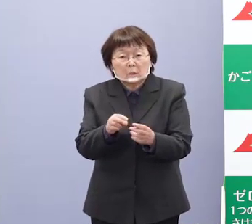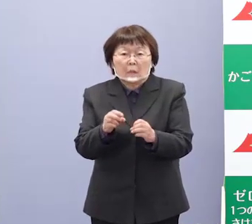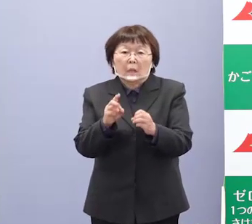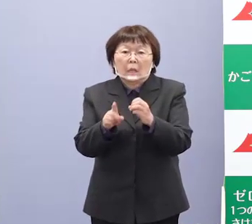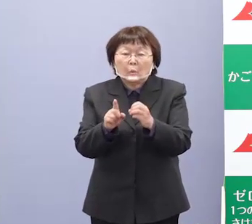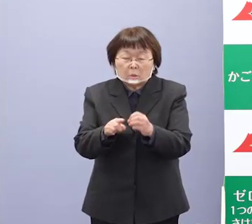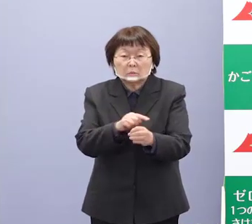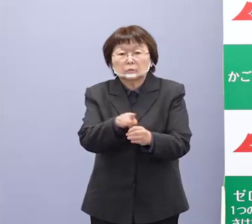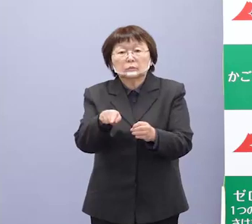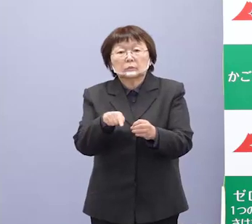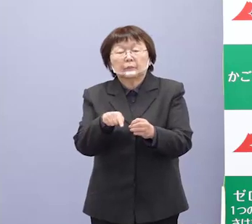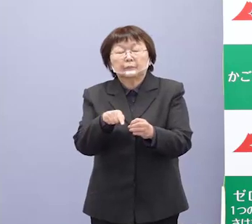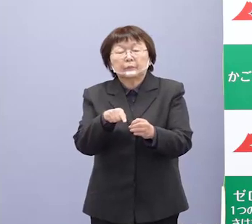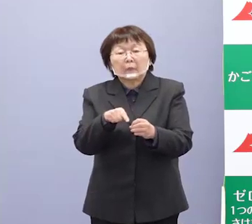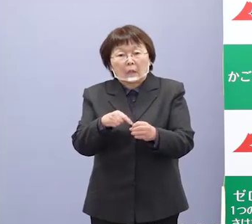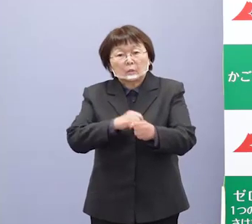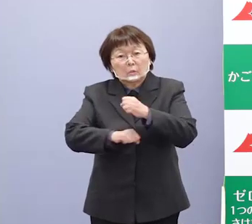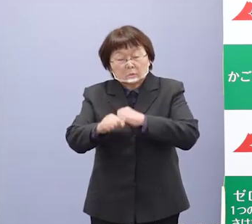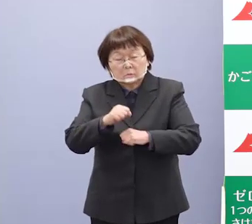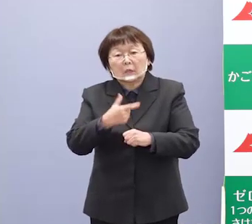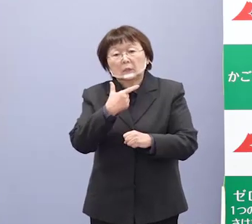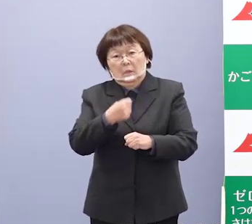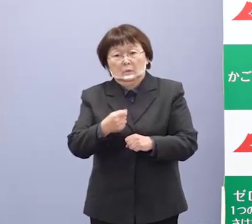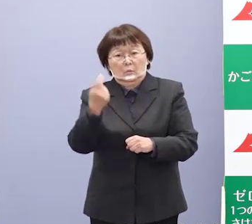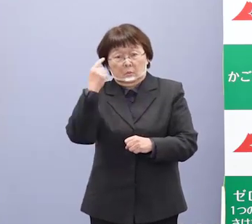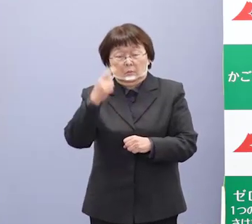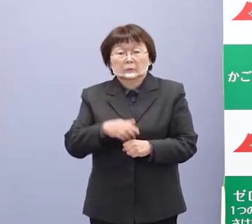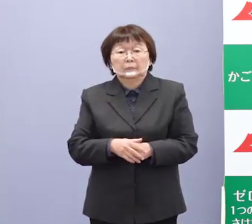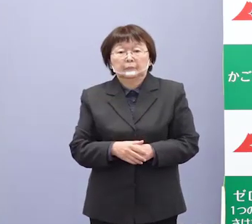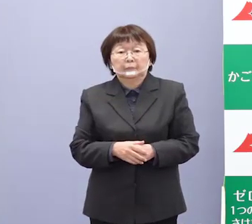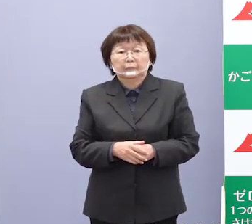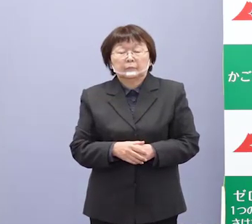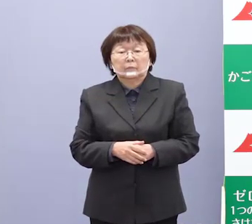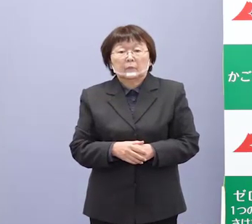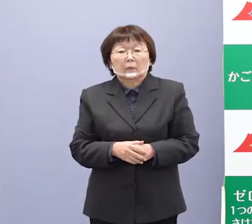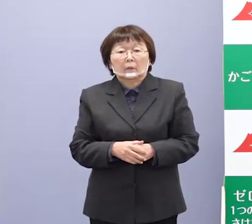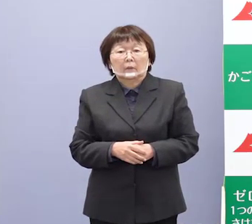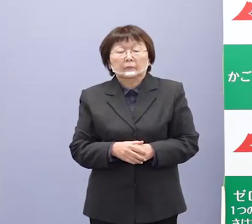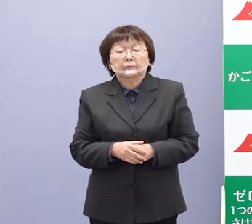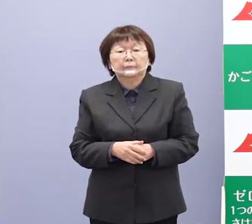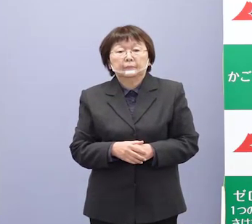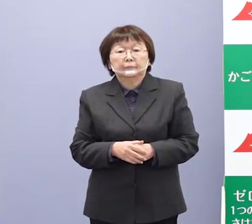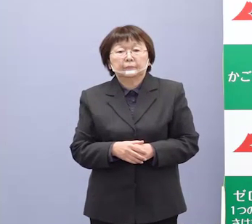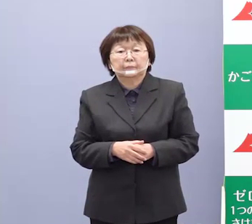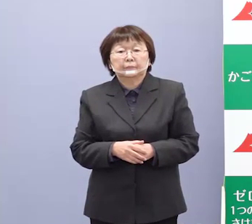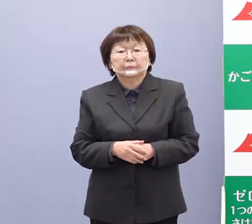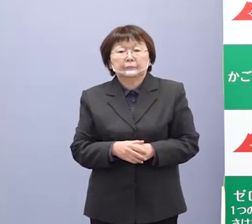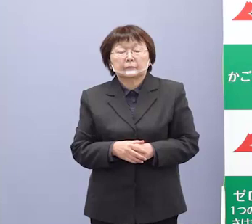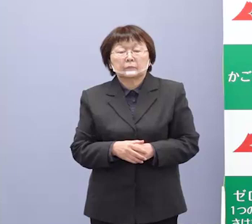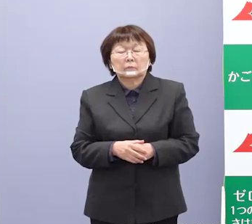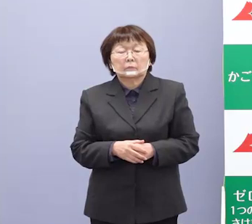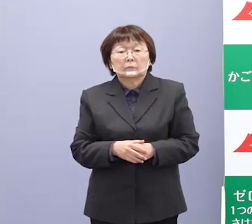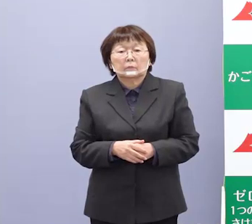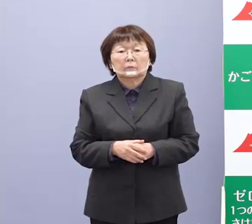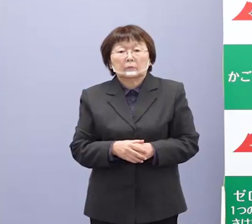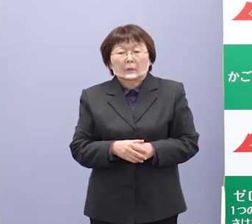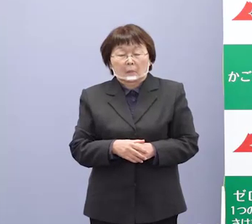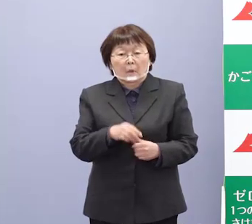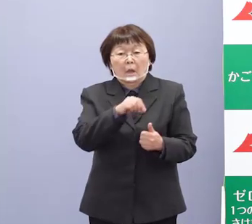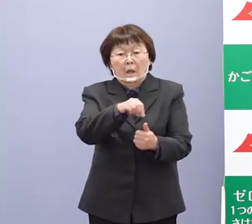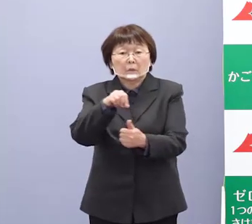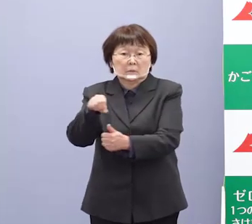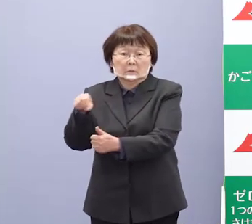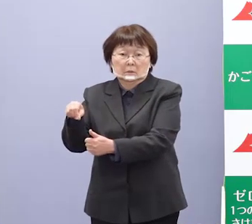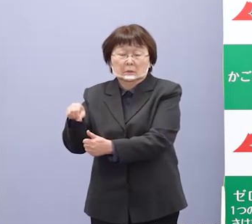も取り組んでいきたいなというふうに考えているところでございます。で、その上で配置基準につきまし